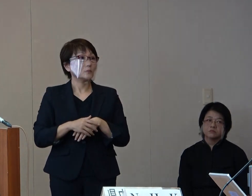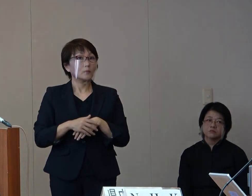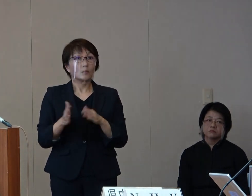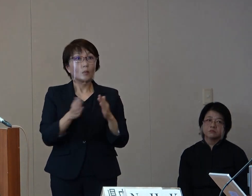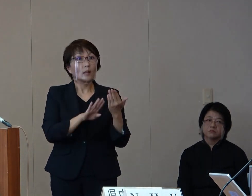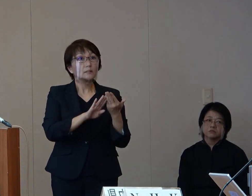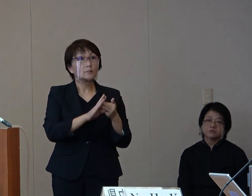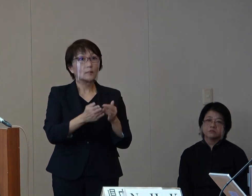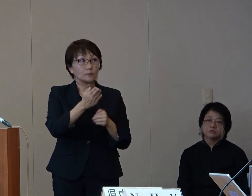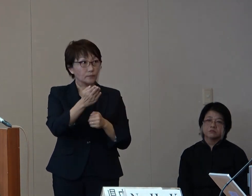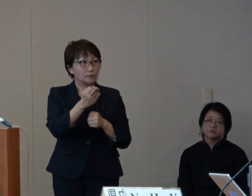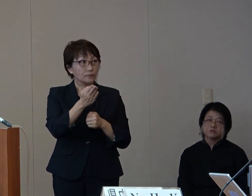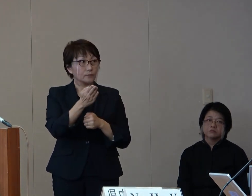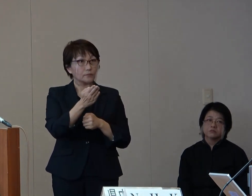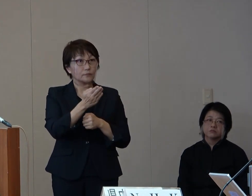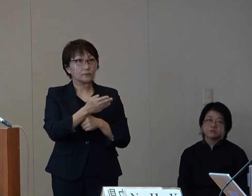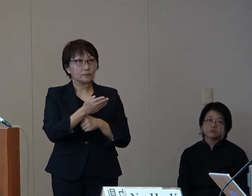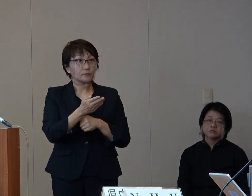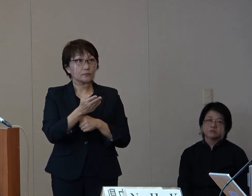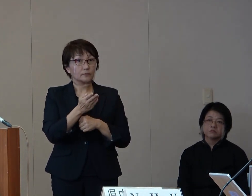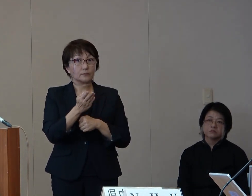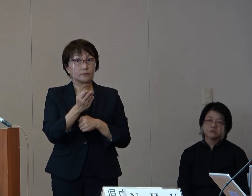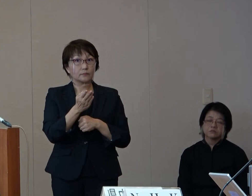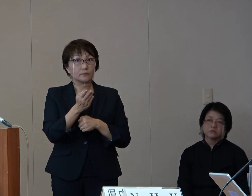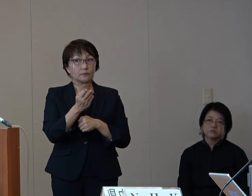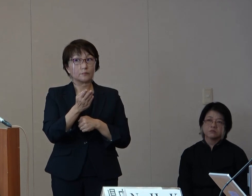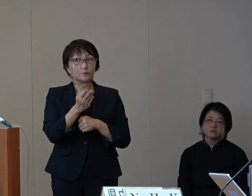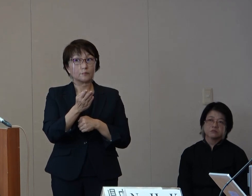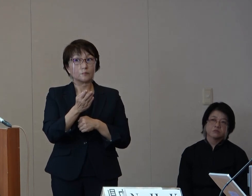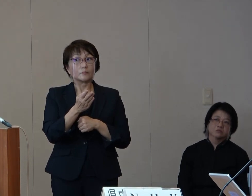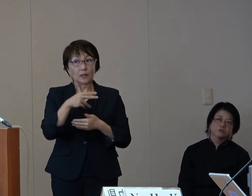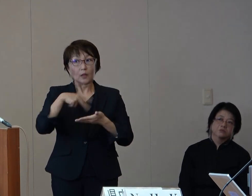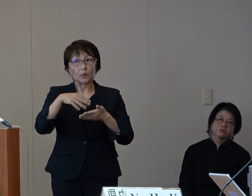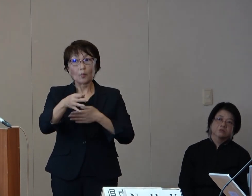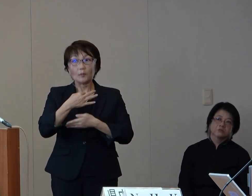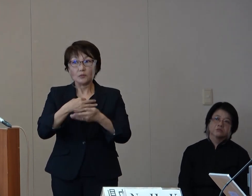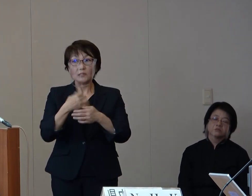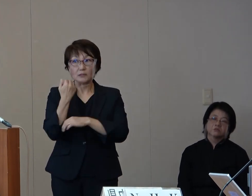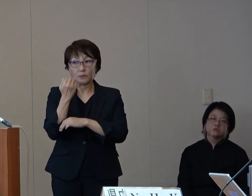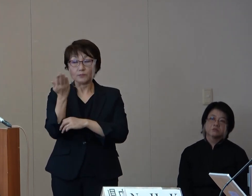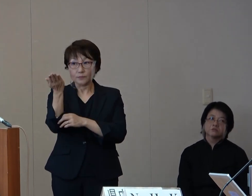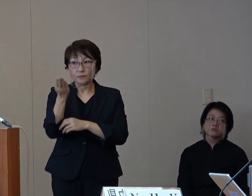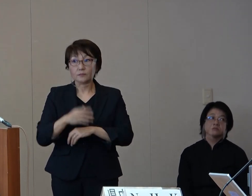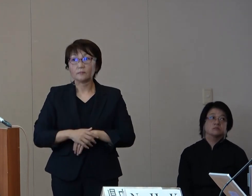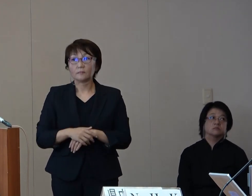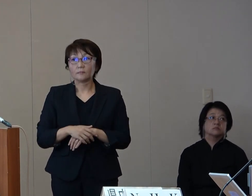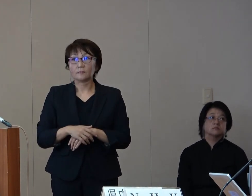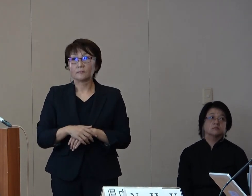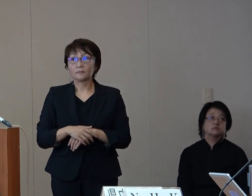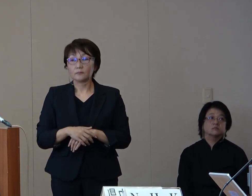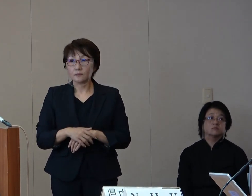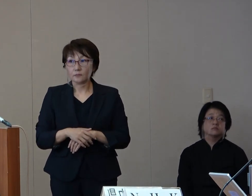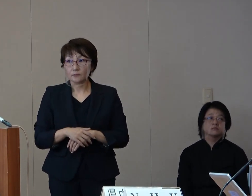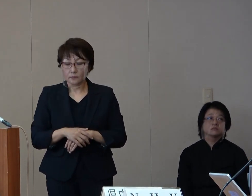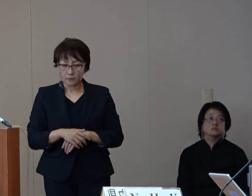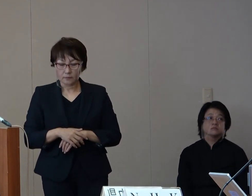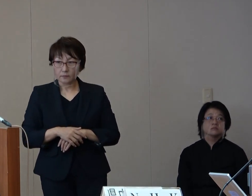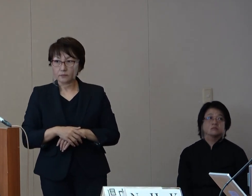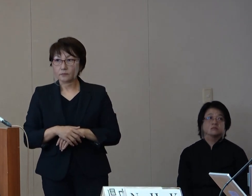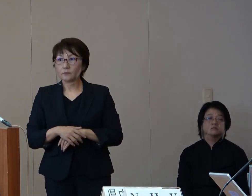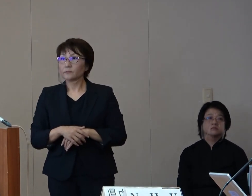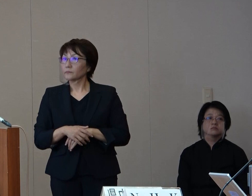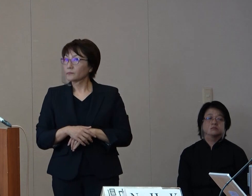そんなにございましたベルギーいっ4を